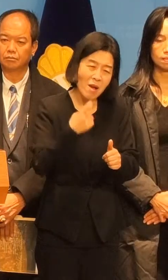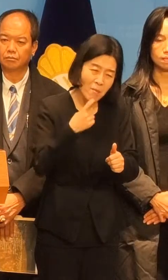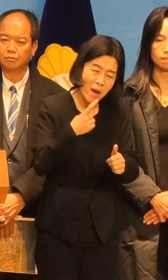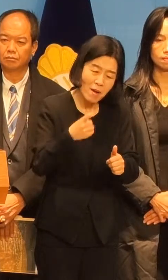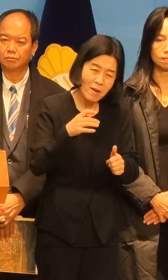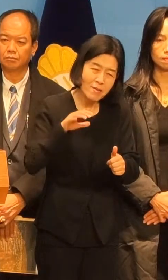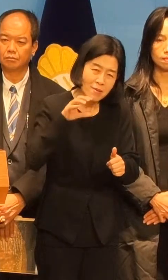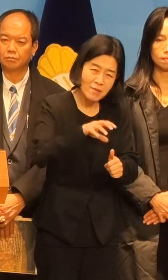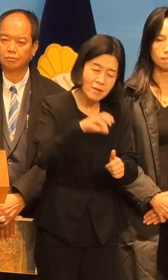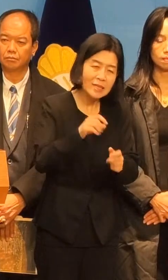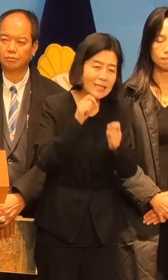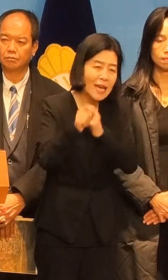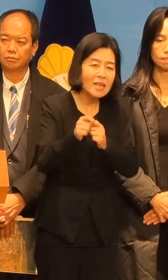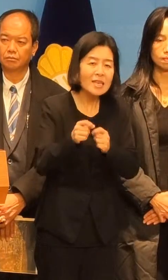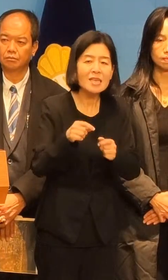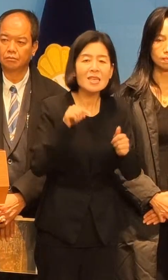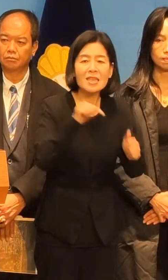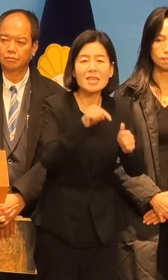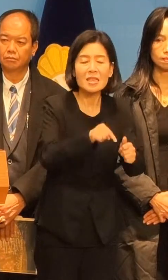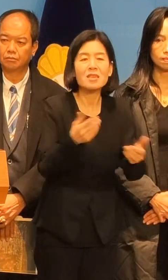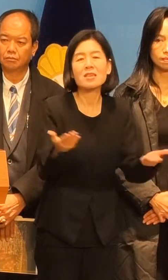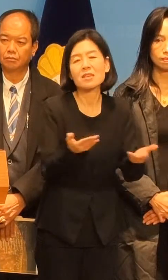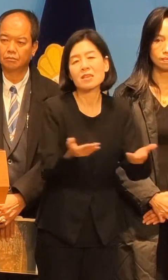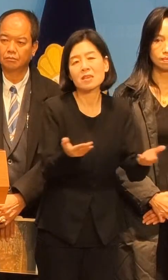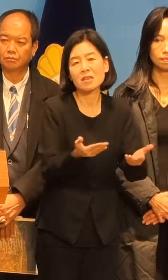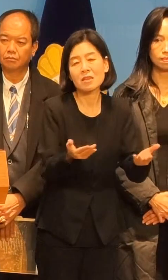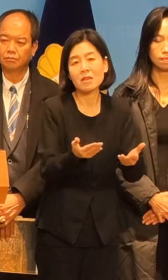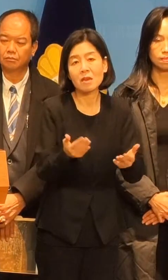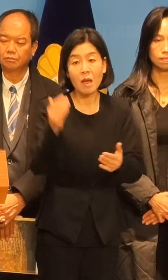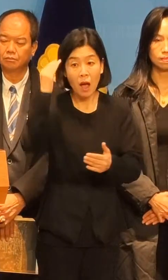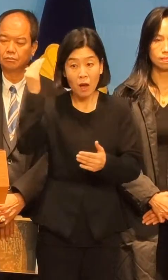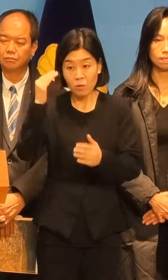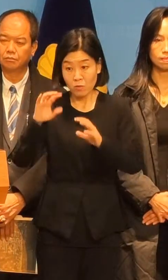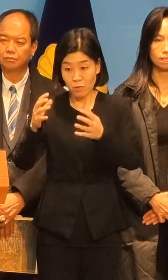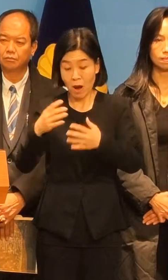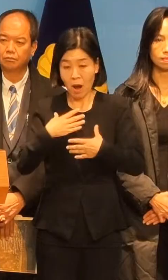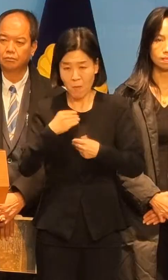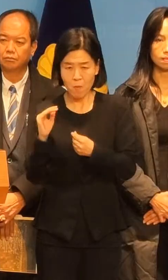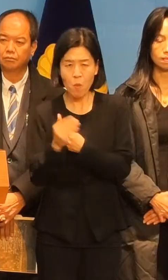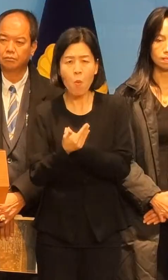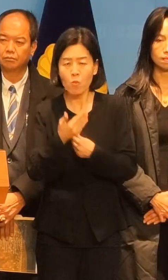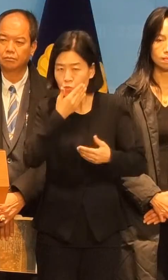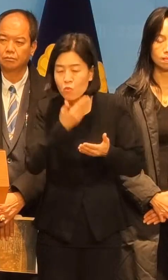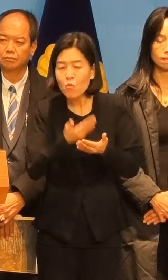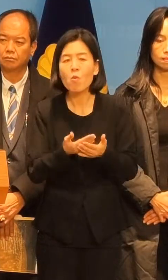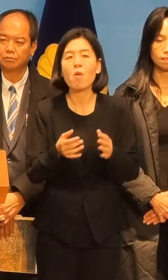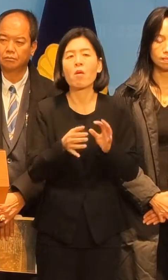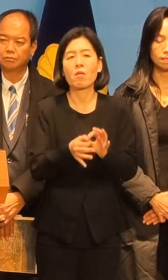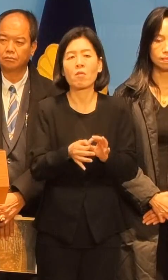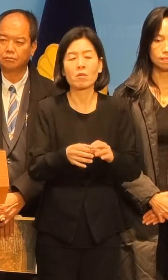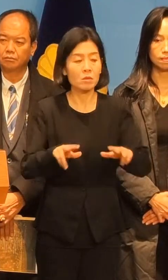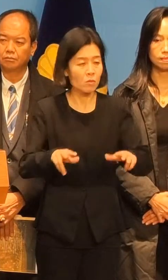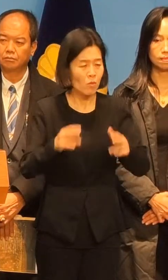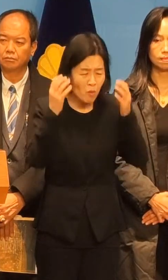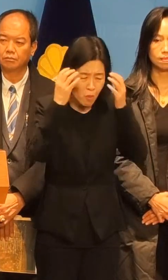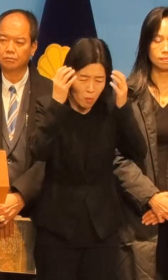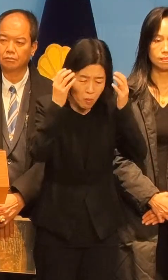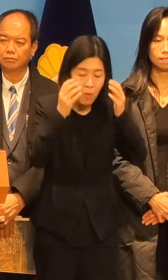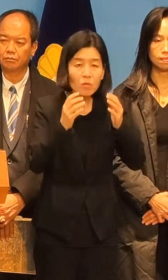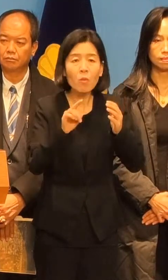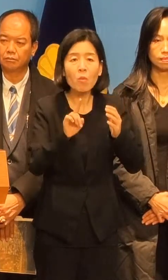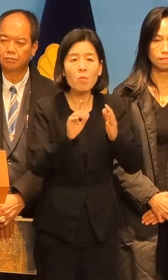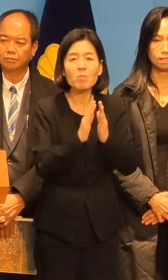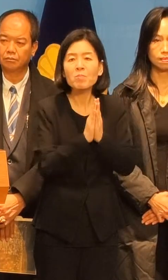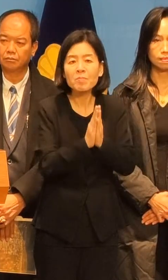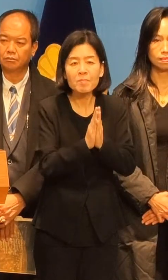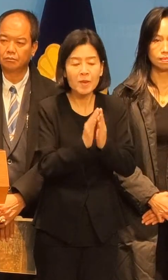이는 이제 한국의 국가안보 문제이기도 합니다. 막대한 고통 속에서도 저희 미얀마